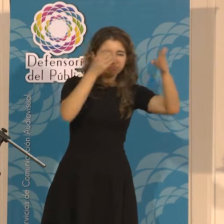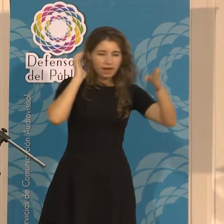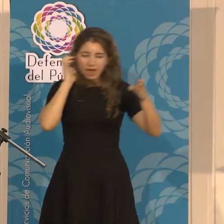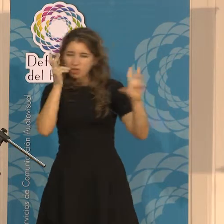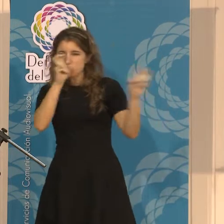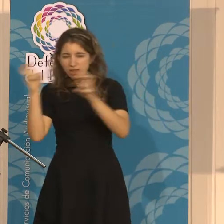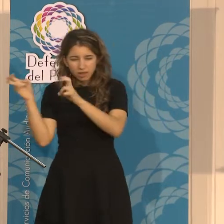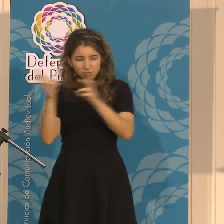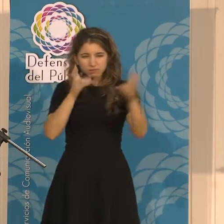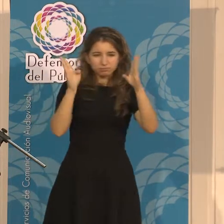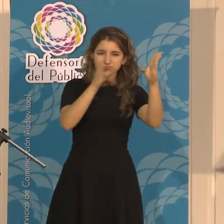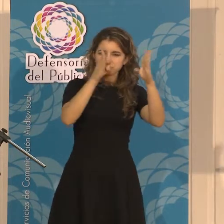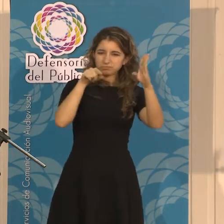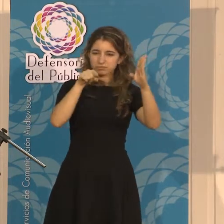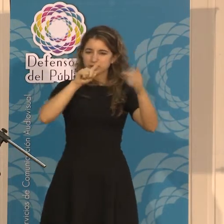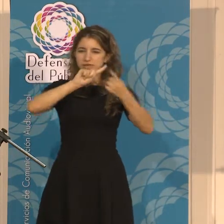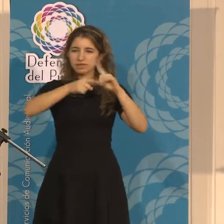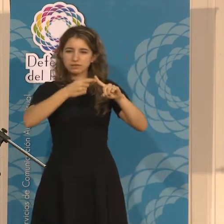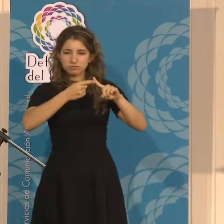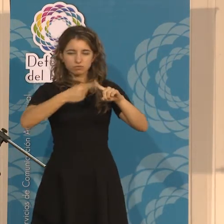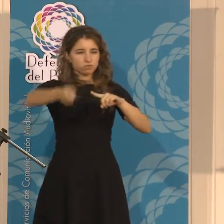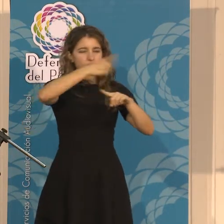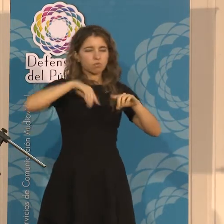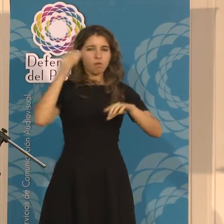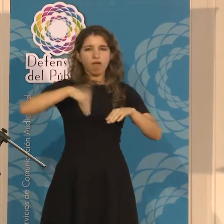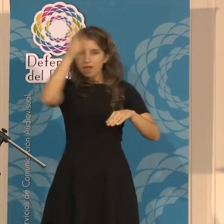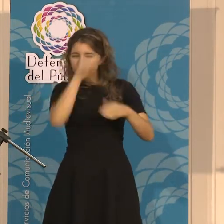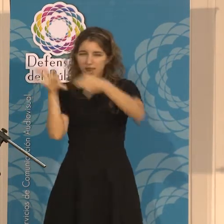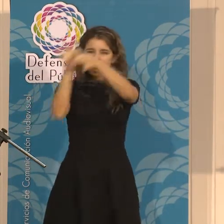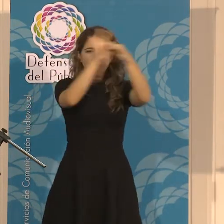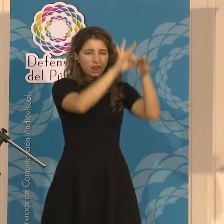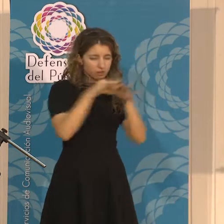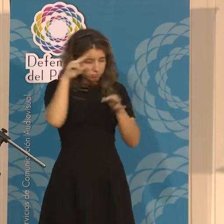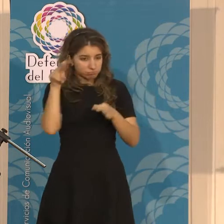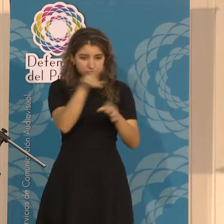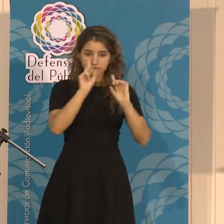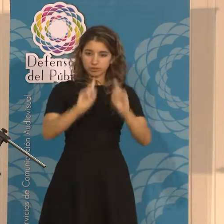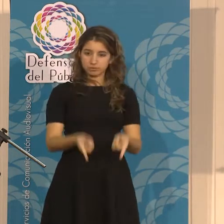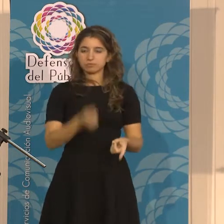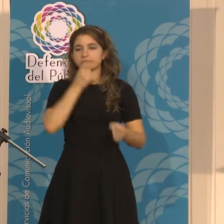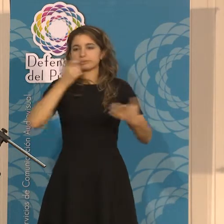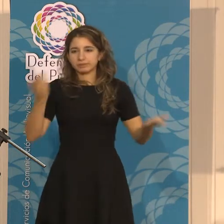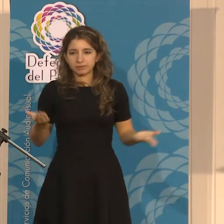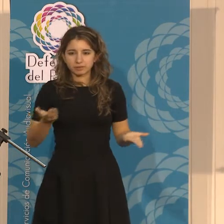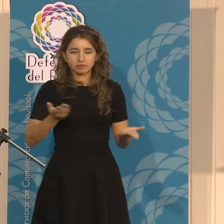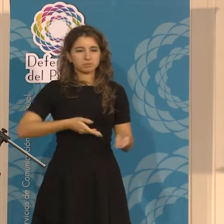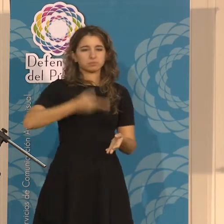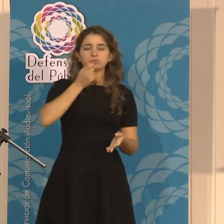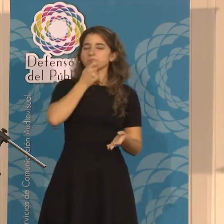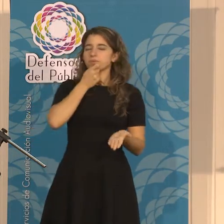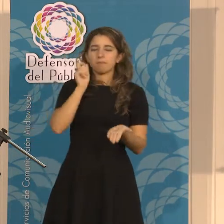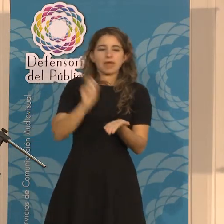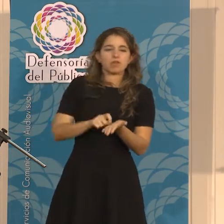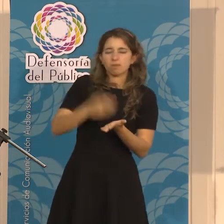y radiofónicos en el marco de una comunicación democrática y respetuosa evitar la reproducción de estereotipos desde las rutinas periodísticas